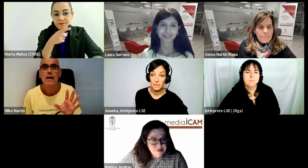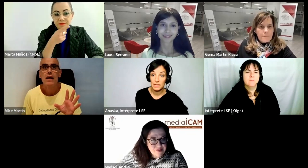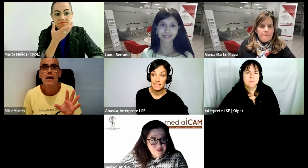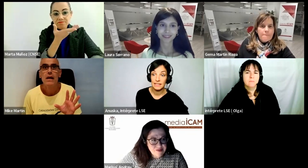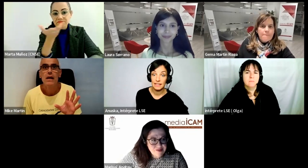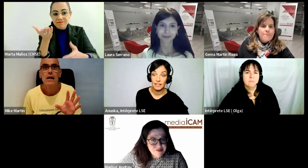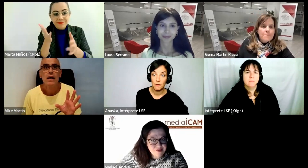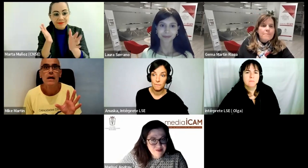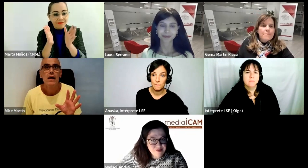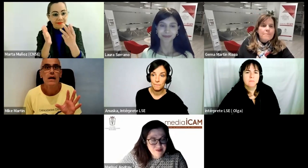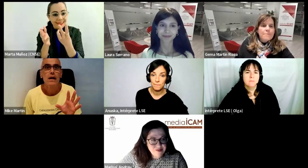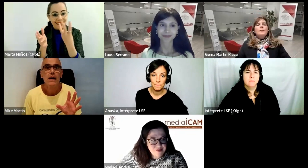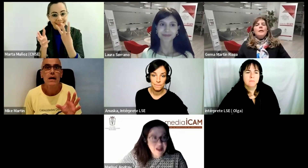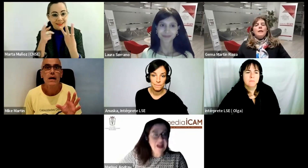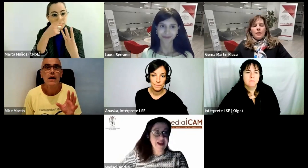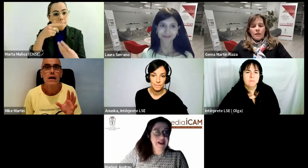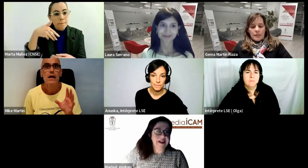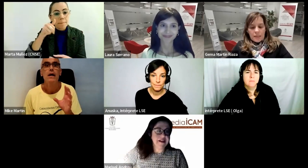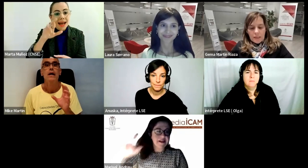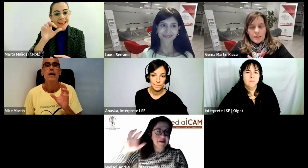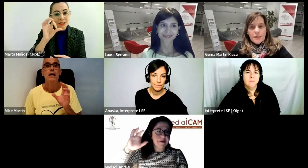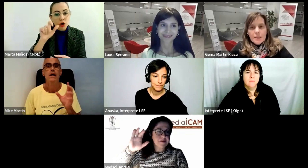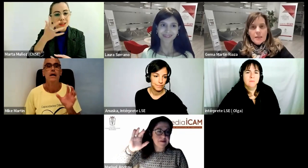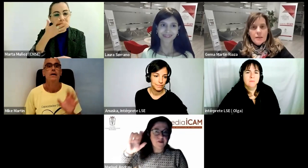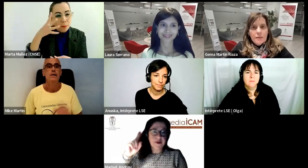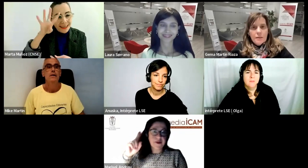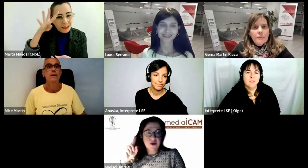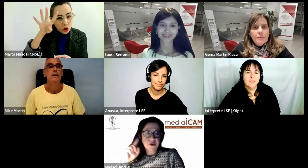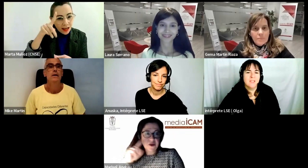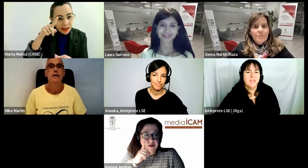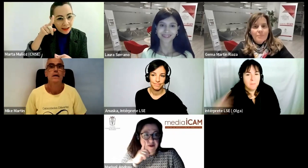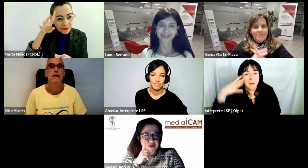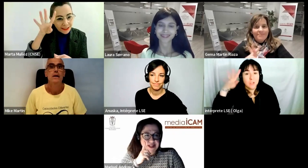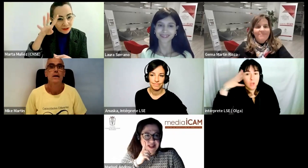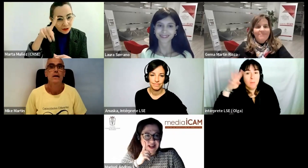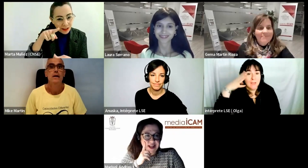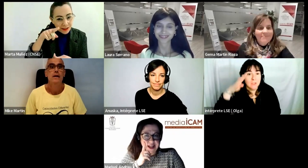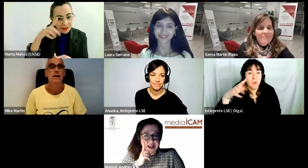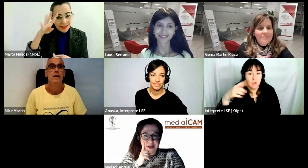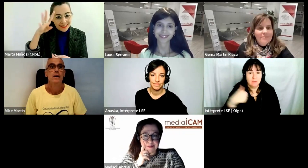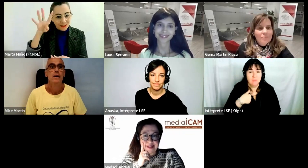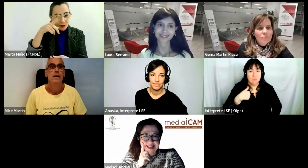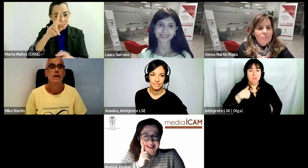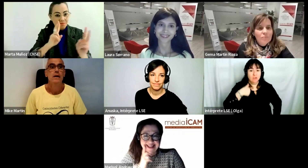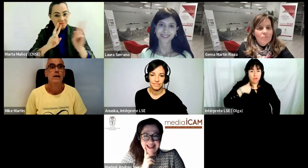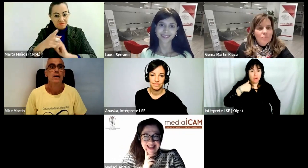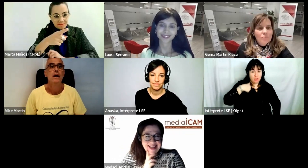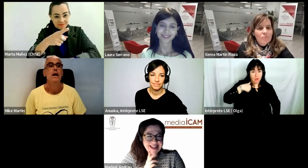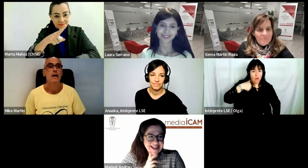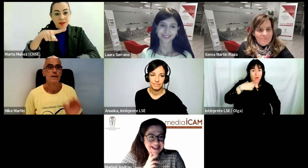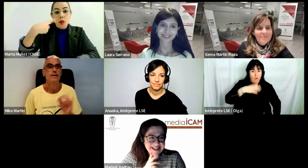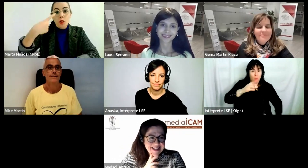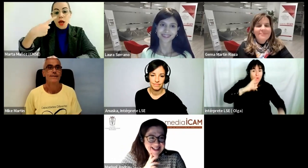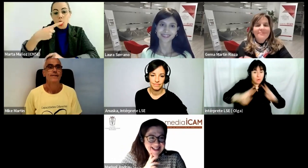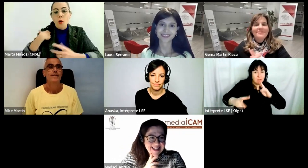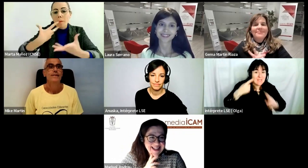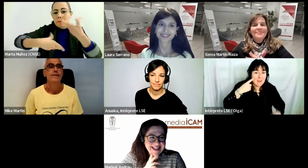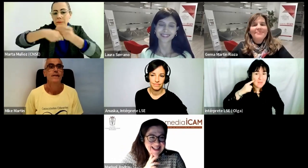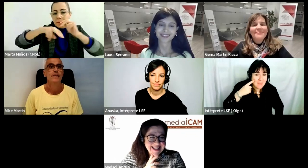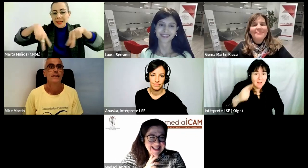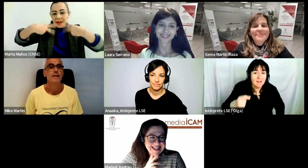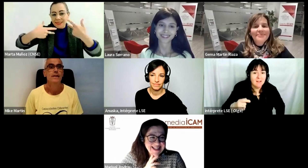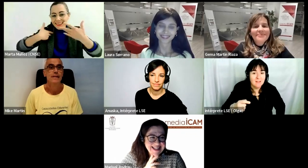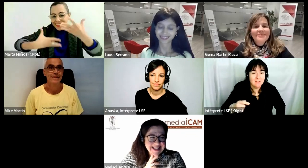No sé si me habéis entendido. Sí, sí. ¿Puedo No sé si... contestar a Mike?